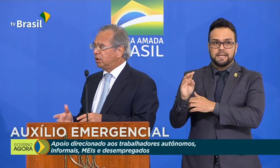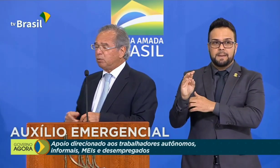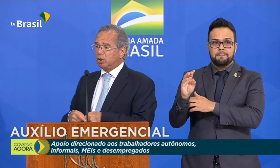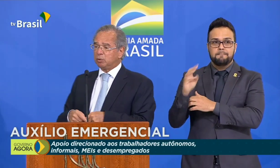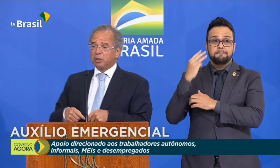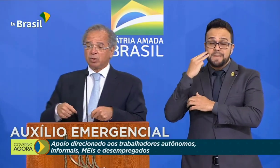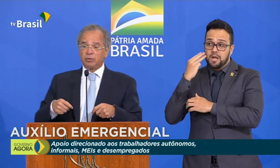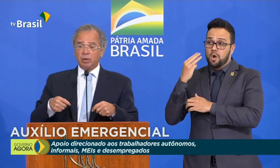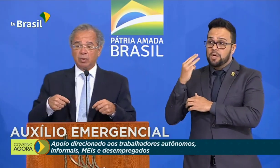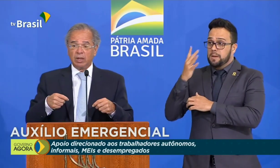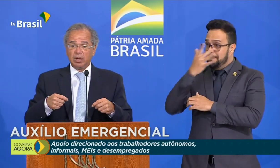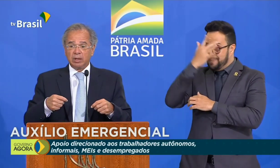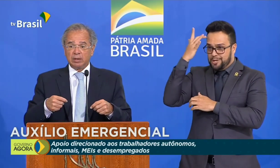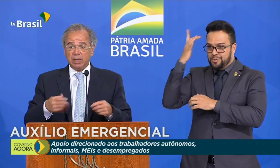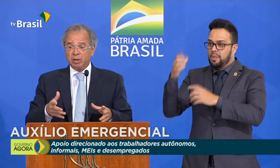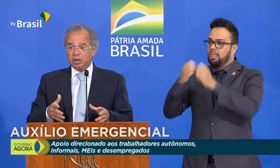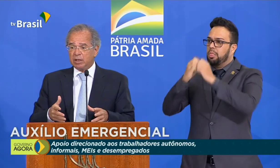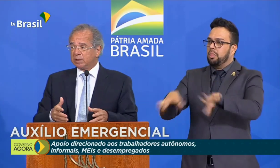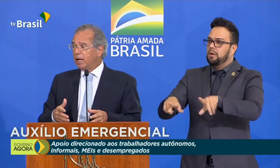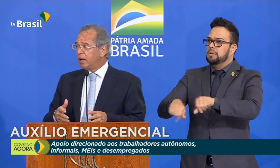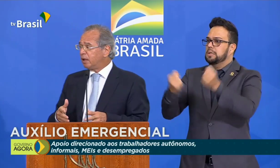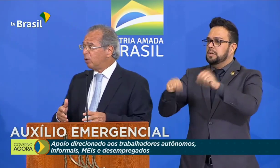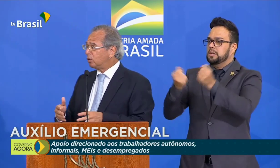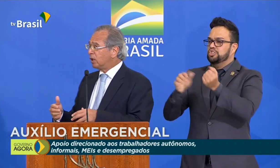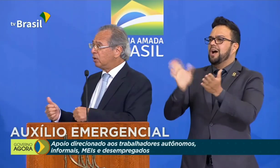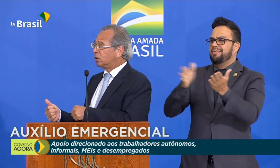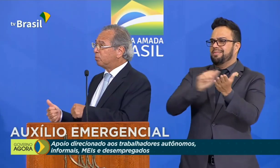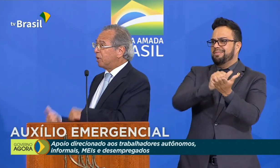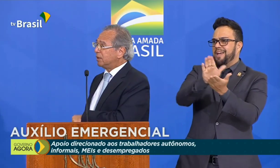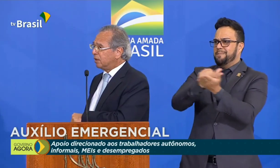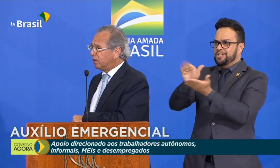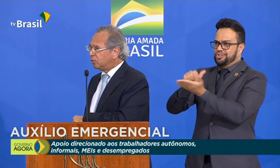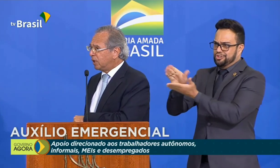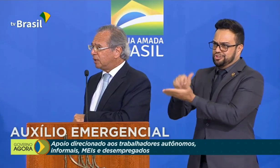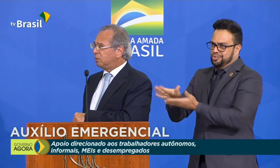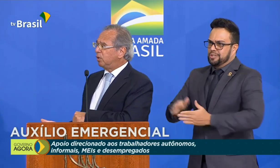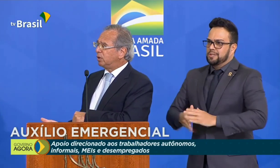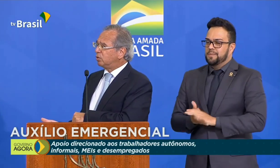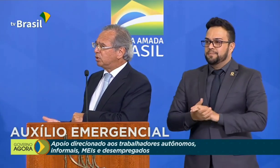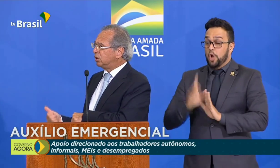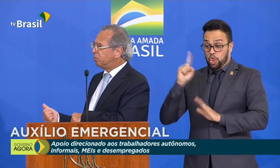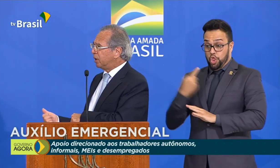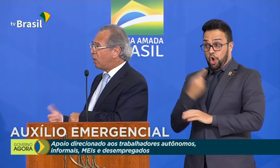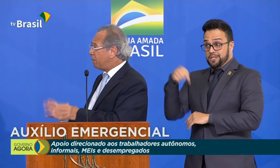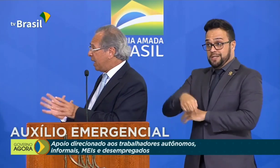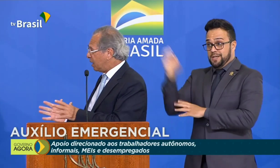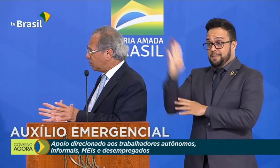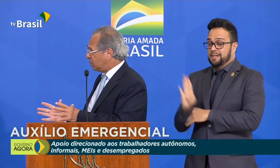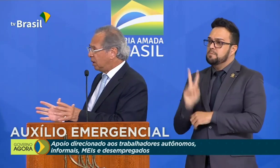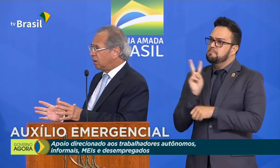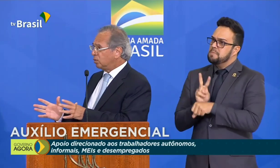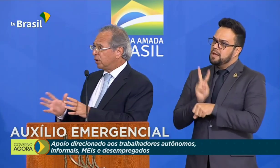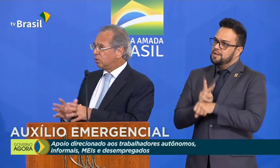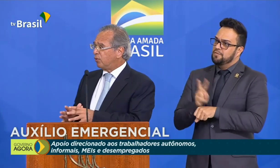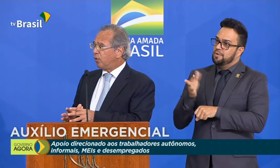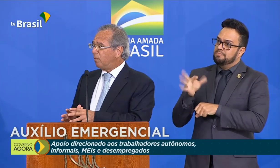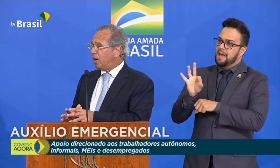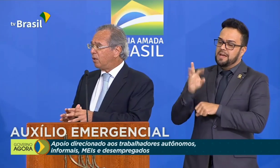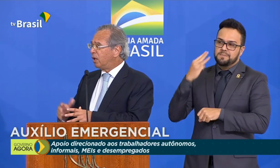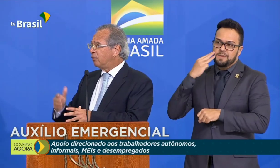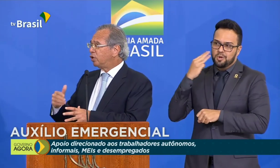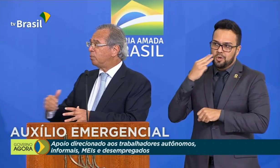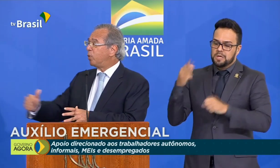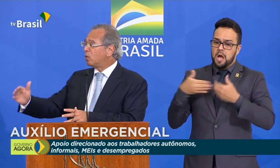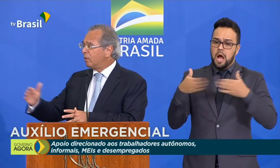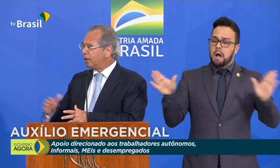destruídos. 30 milhões de pessoas foram demitidas lá, enquanto aqui nós preservamos 10 milhões e o desemprego aberto no setor